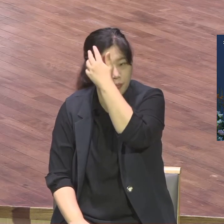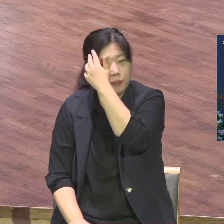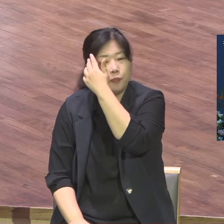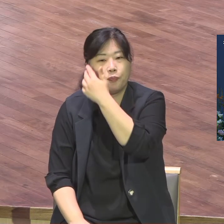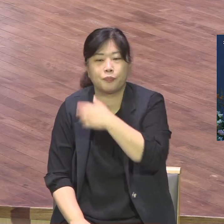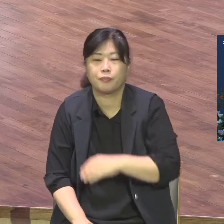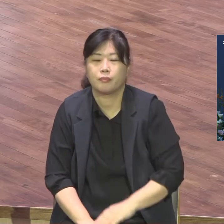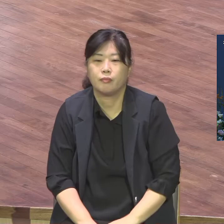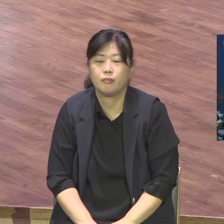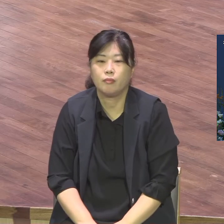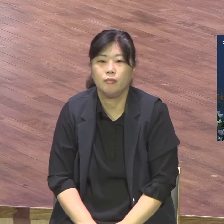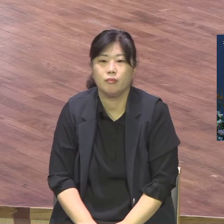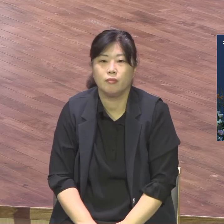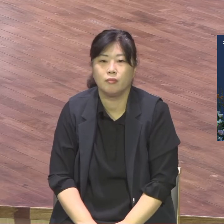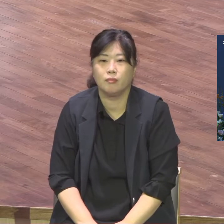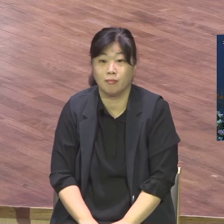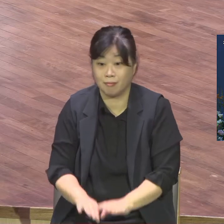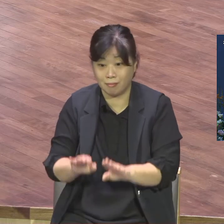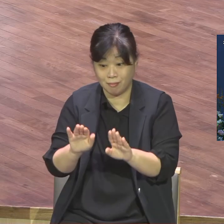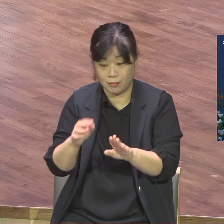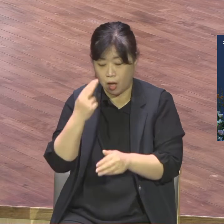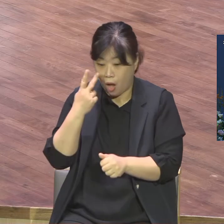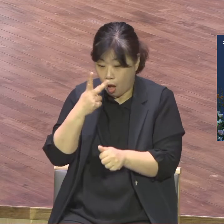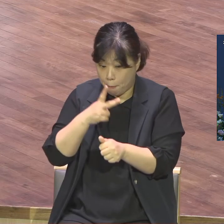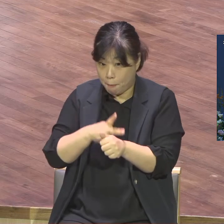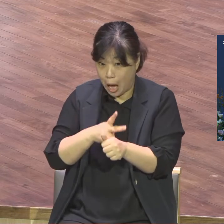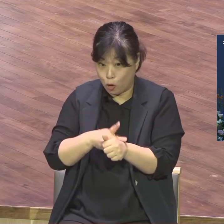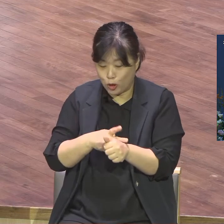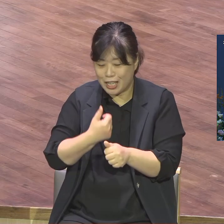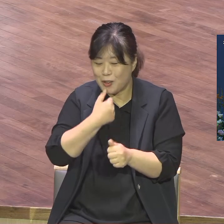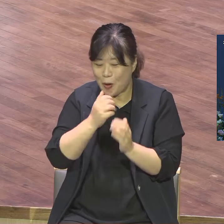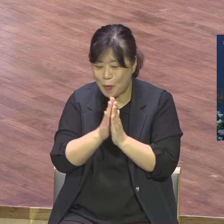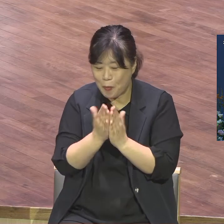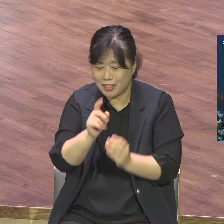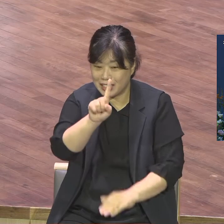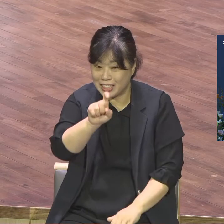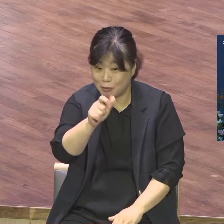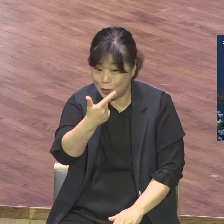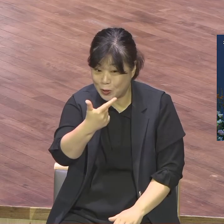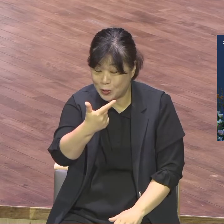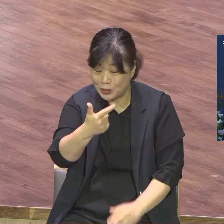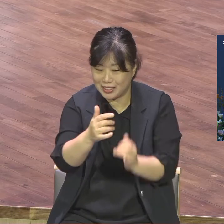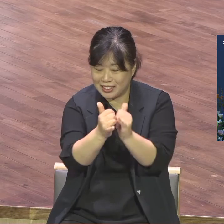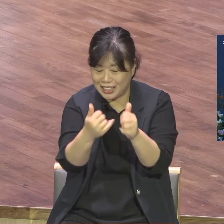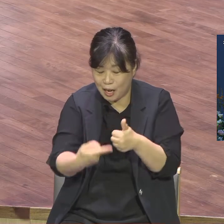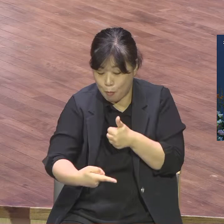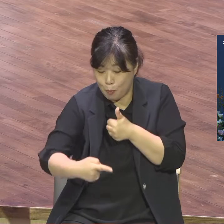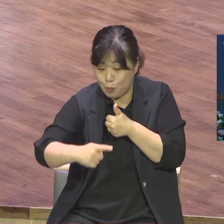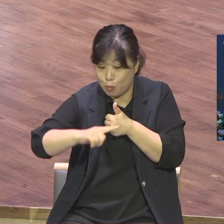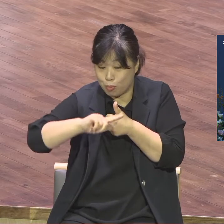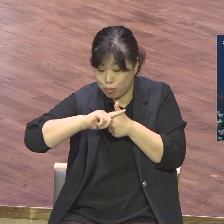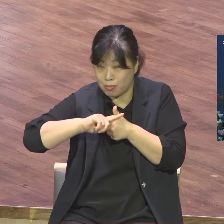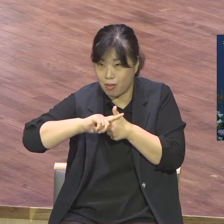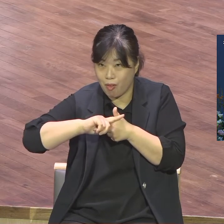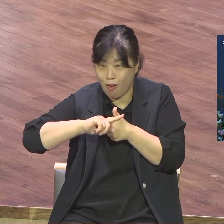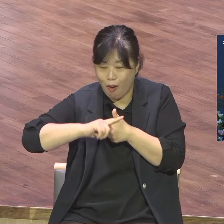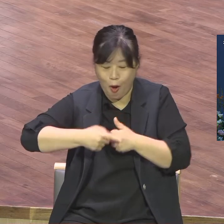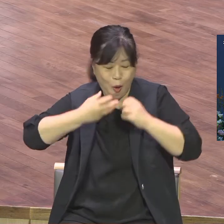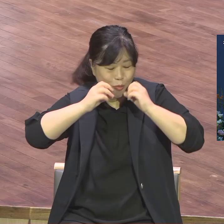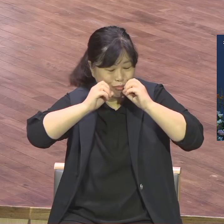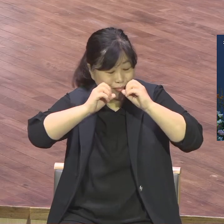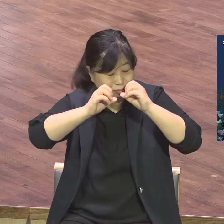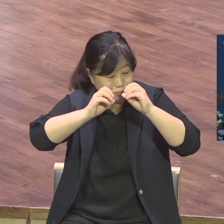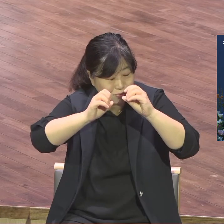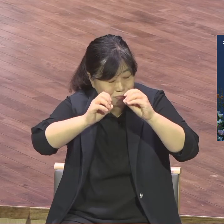바울에게 붙여주셔서 시대적 사명을 감당하게 하신 것처럼 저에게도